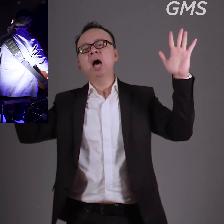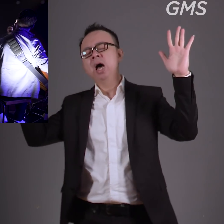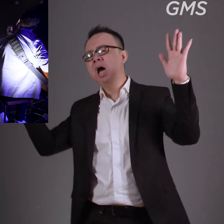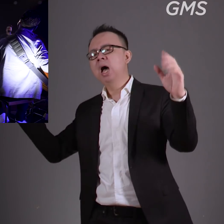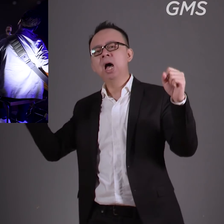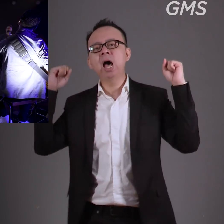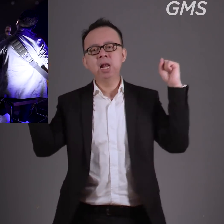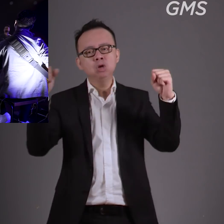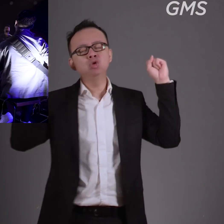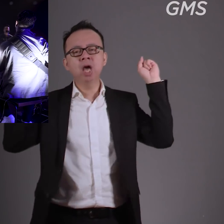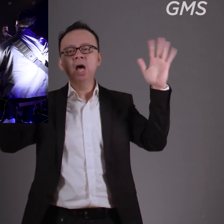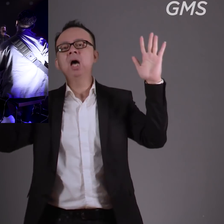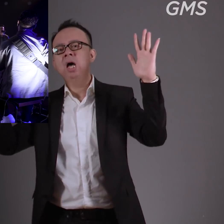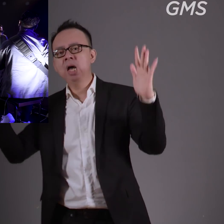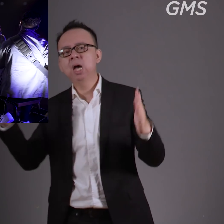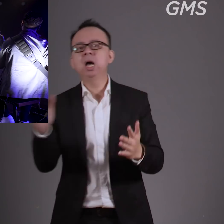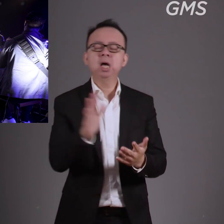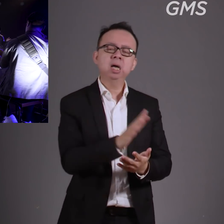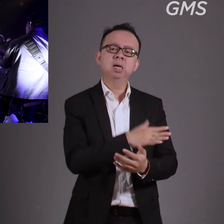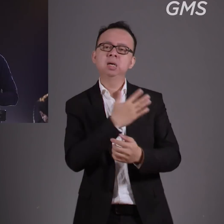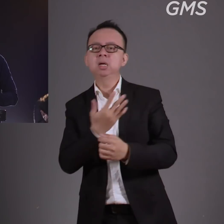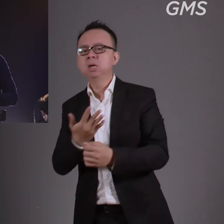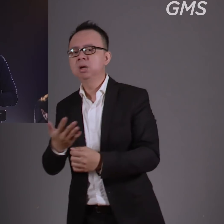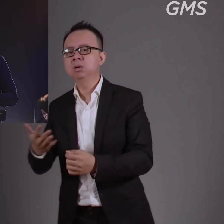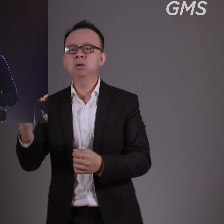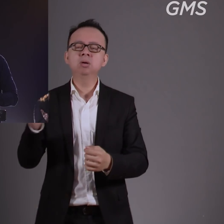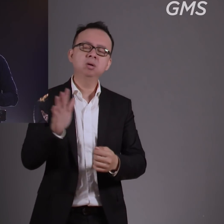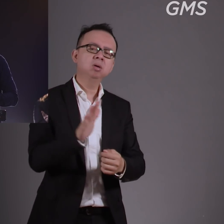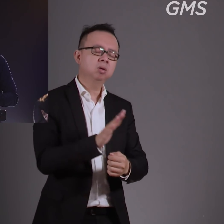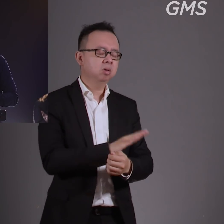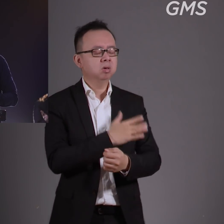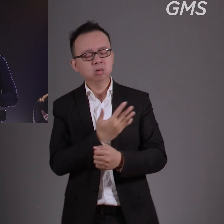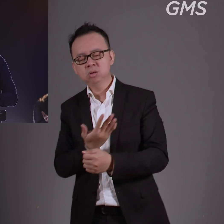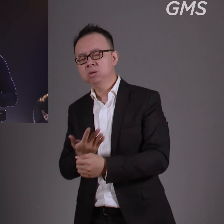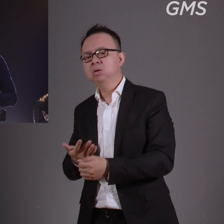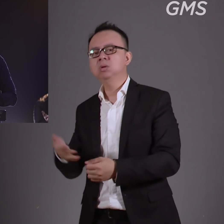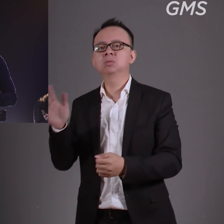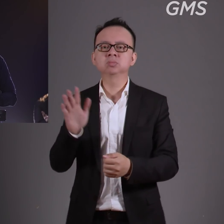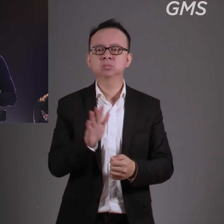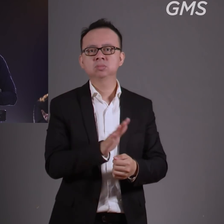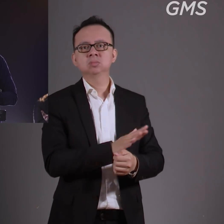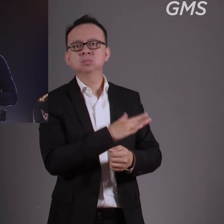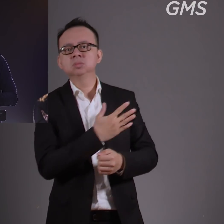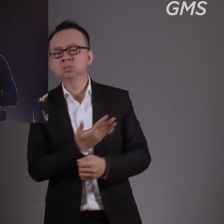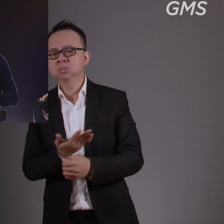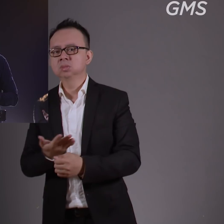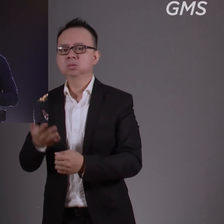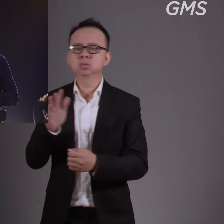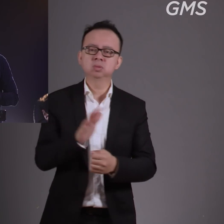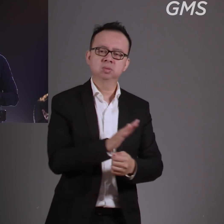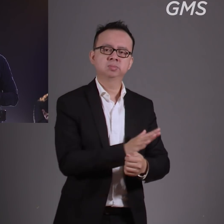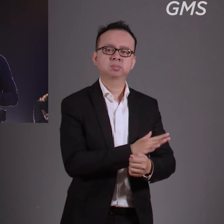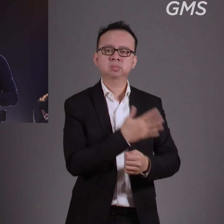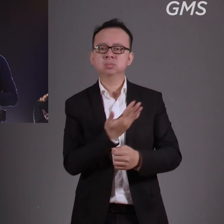dia ramaya sanaraya ramu, dia ramaya sande, dia